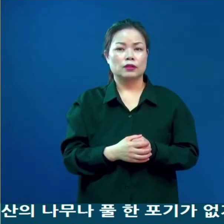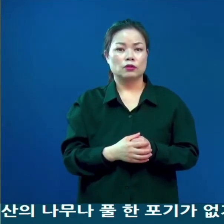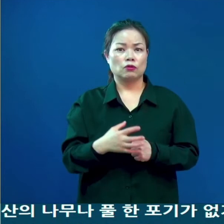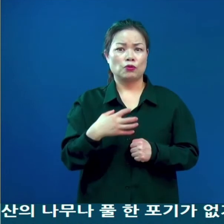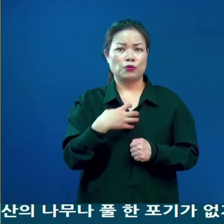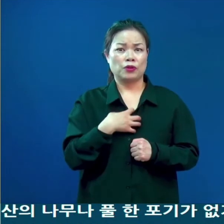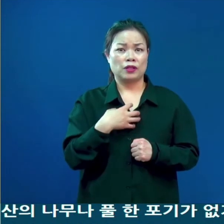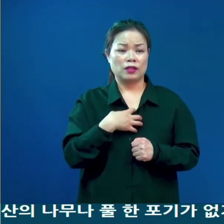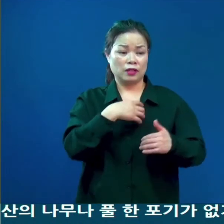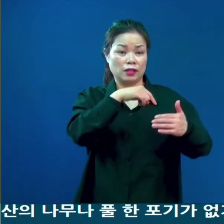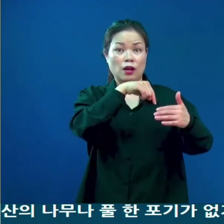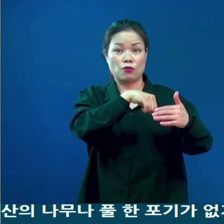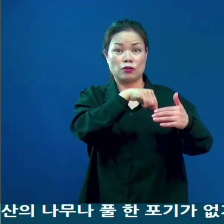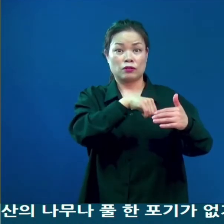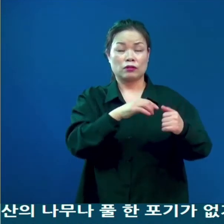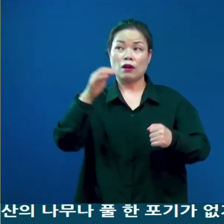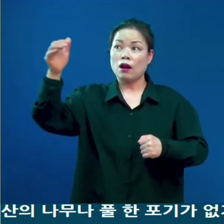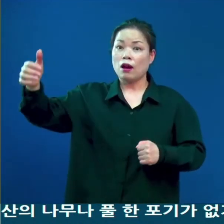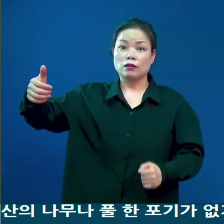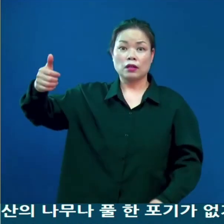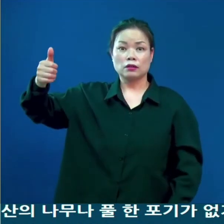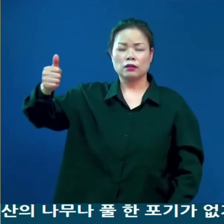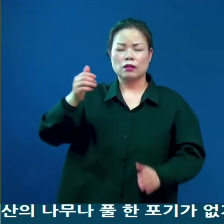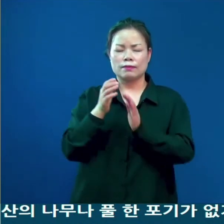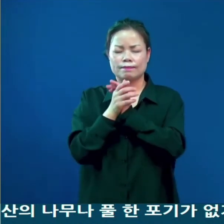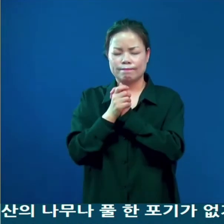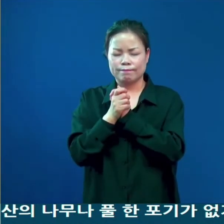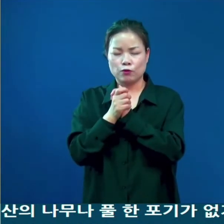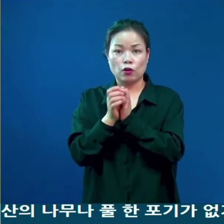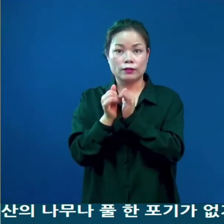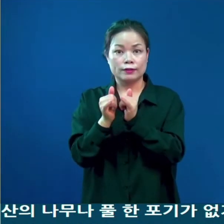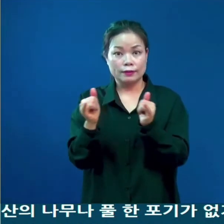위기 가운데서도 하나님께 기도하는 자,